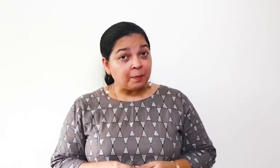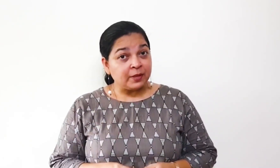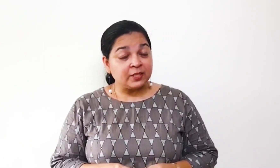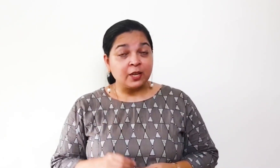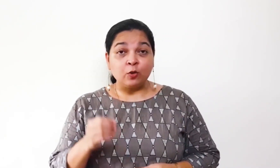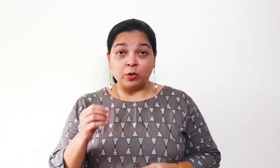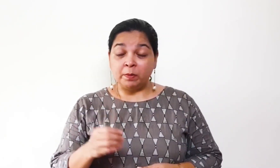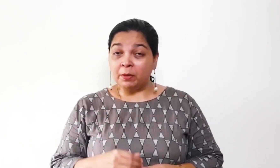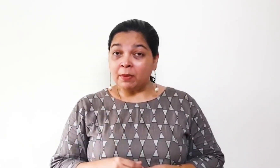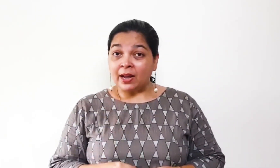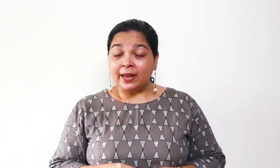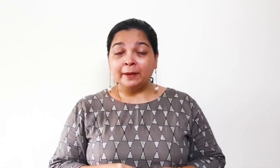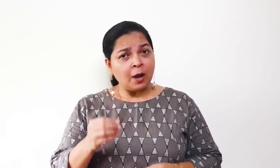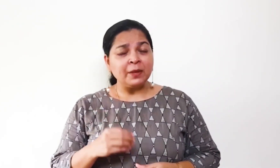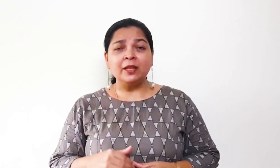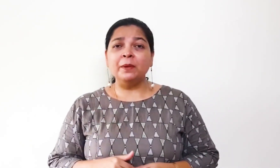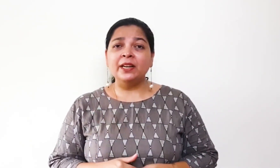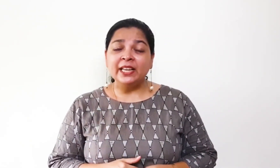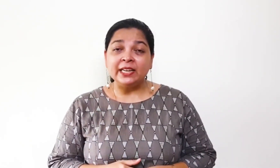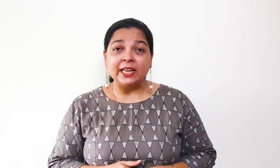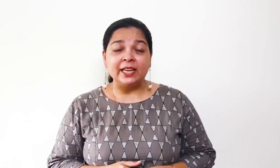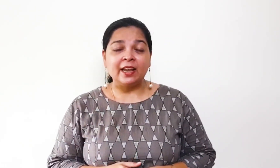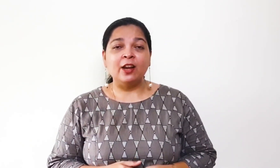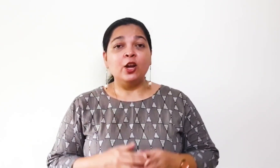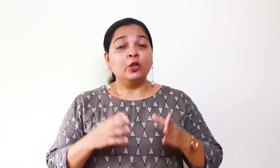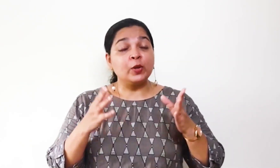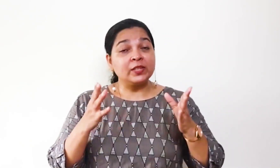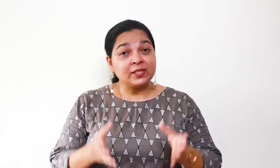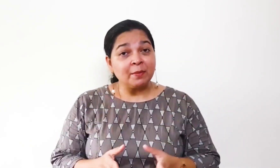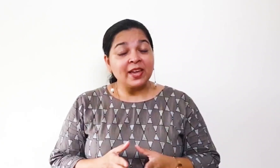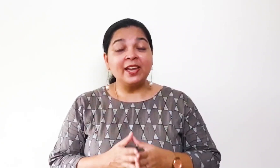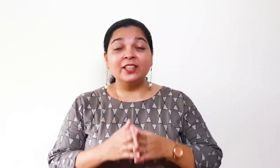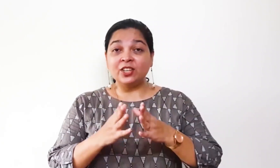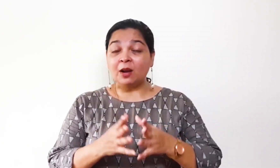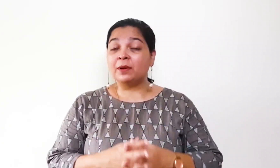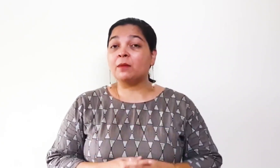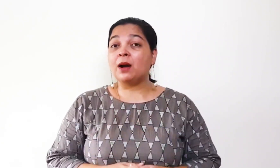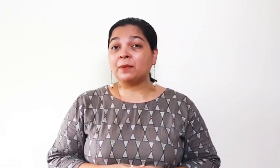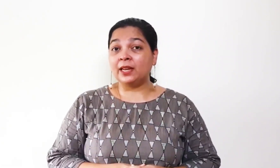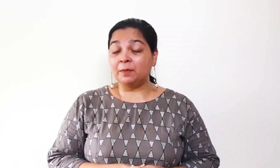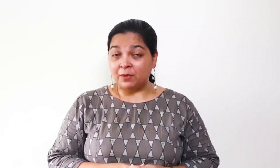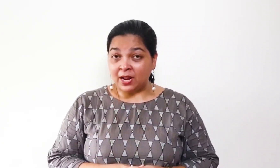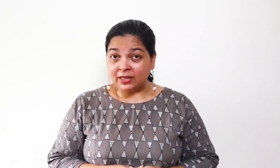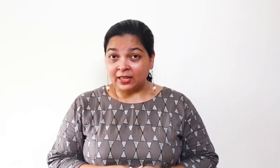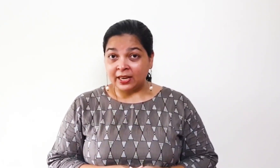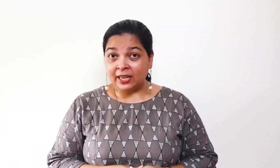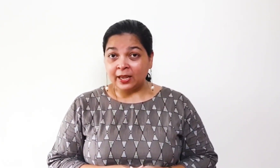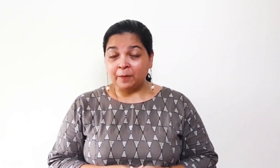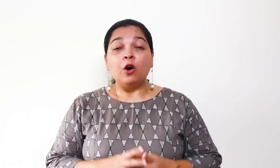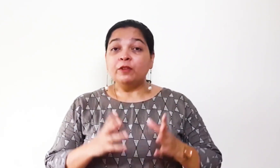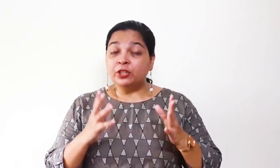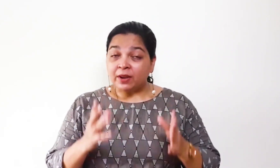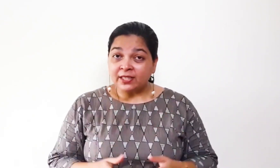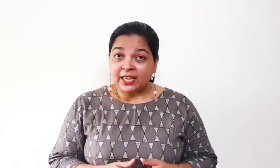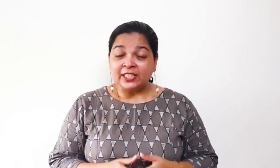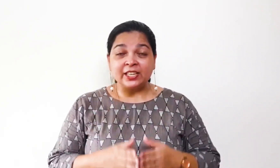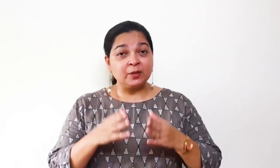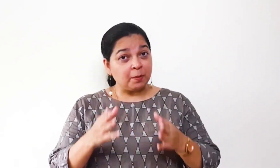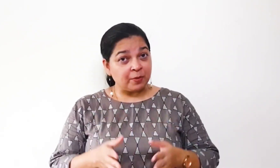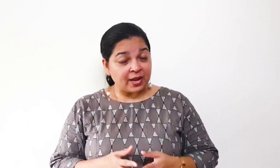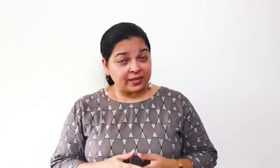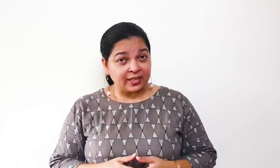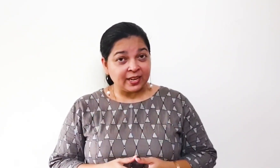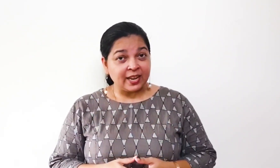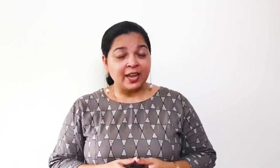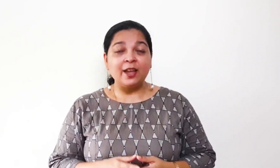अगर आप में से कोई भी बीमार है, आपकी तबीयत ठीक नहीं है, तो ये समय है जहां पर हम आपके लिए प्रार्थना करेंगे। और विश्वास कीजिए कि